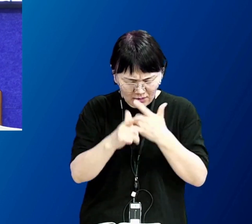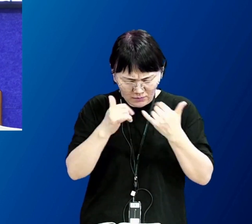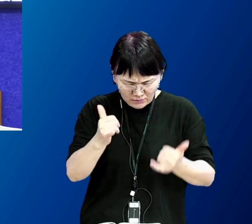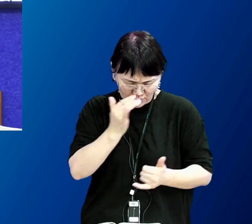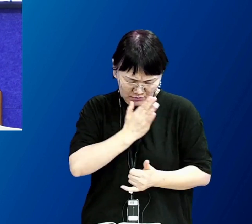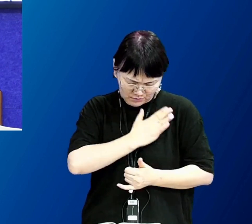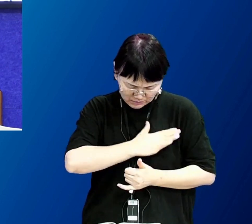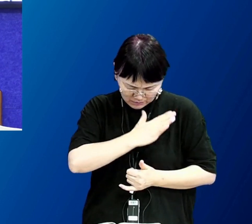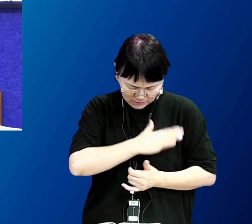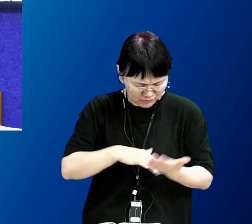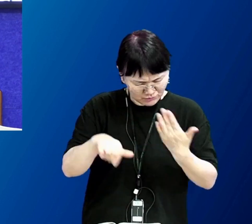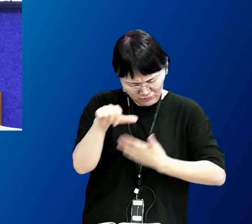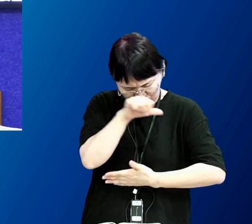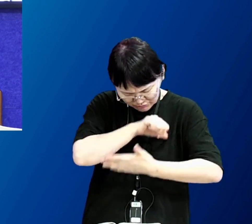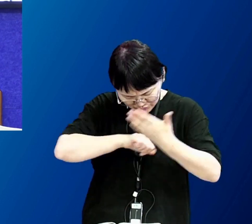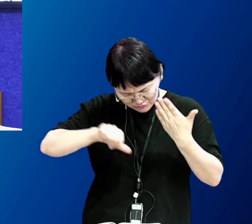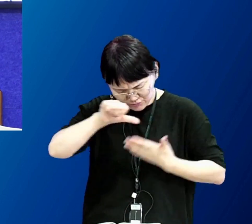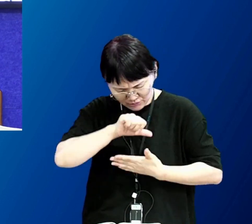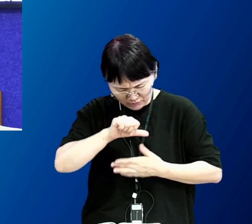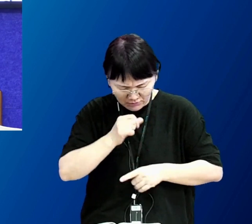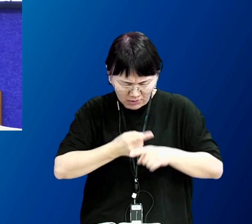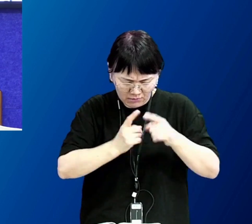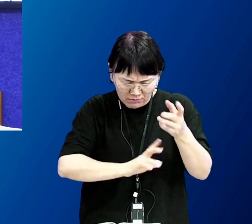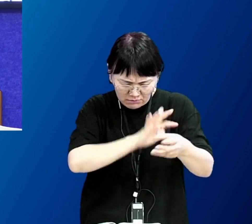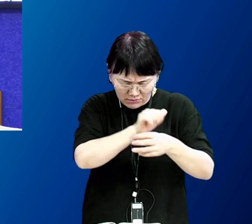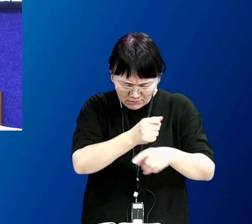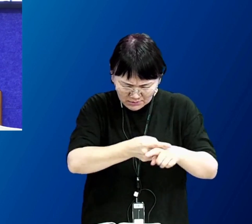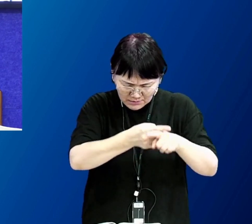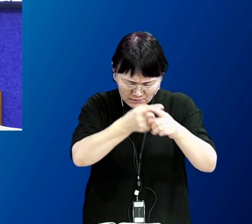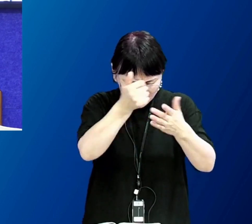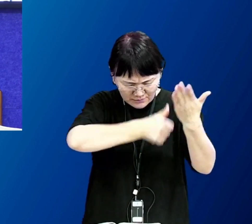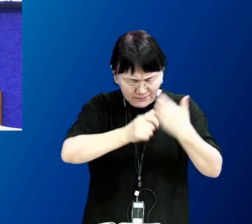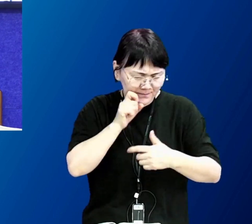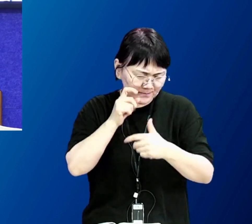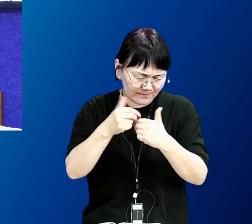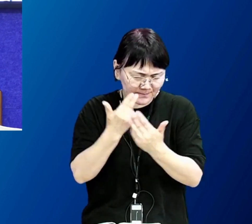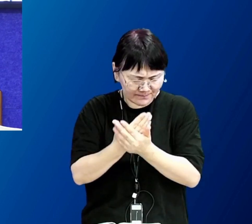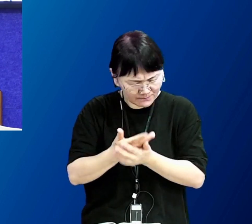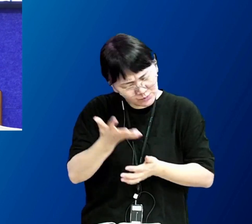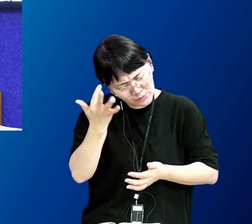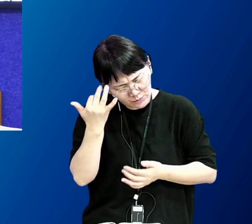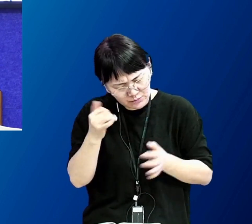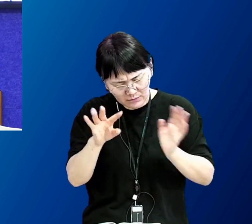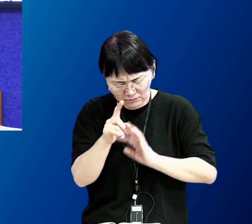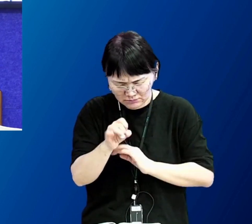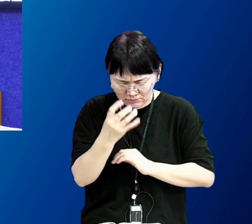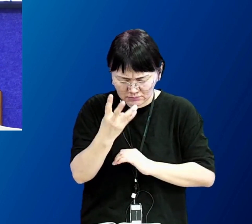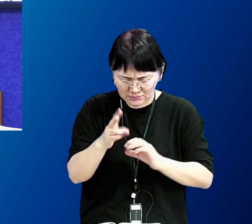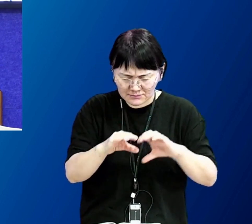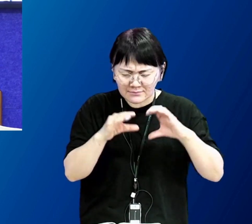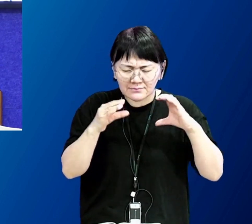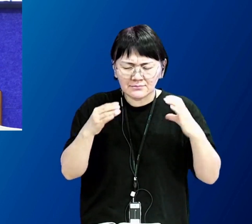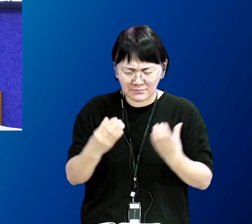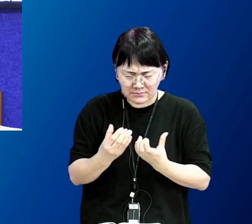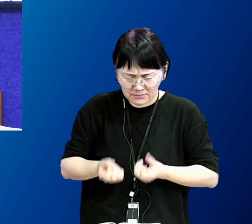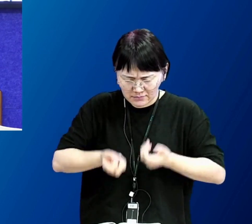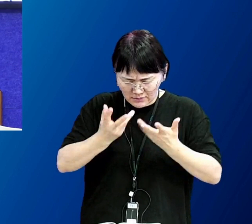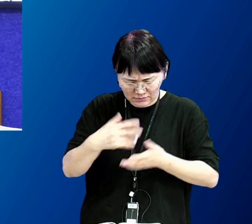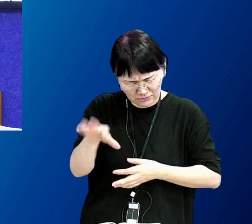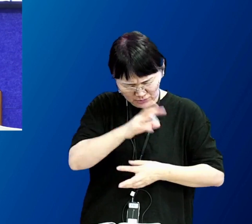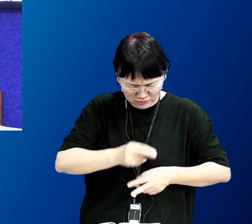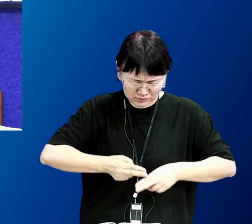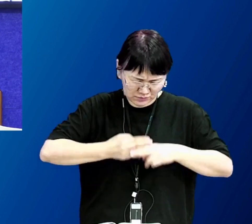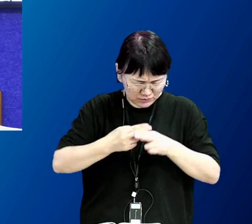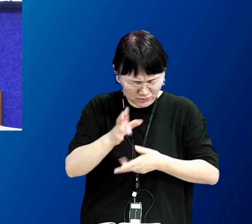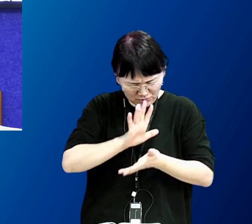илүү бэлхам дүүргэж өгхийг эзэн танаасаа гуйн залбирч байна. Удахгүй манай семинар болох үлээ. Төвний төлөө бид хүн